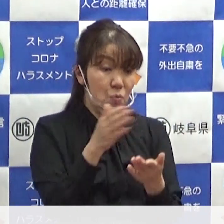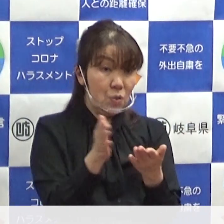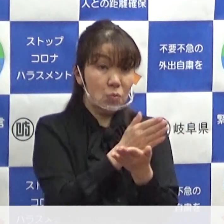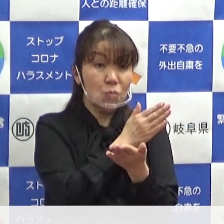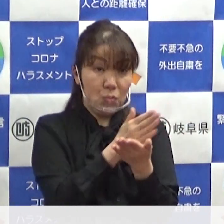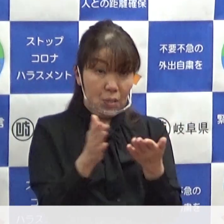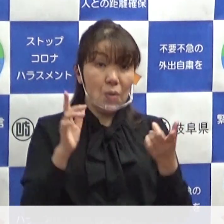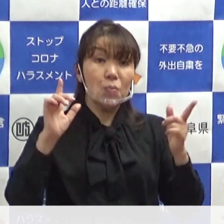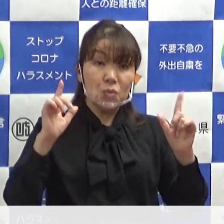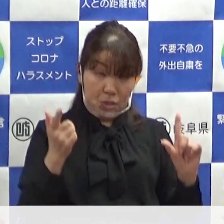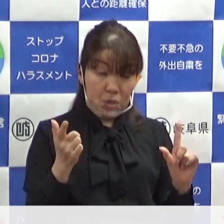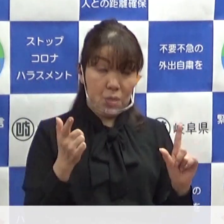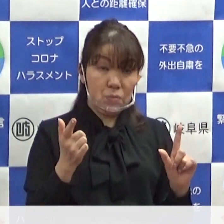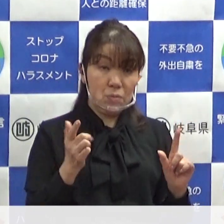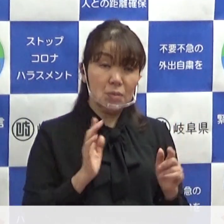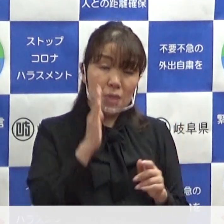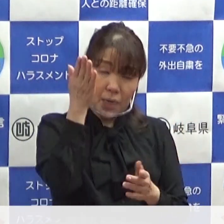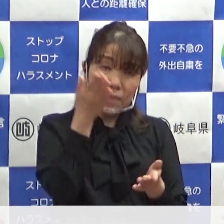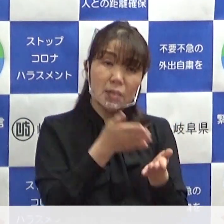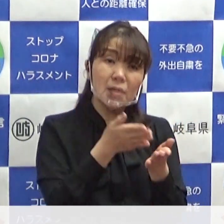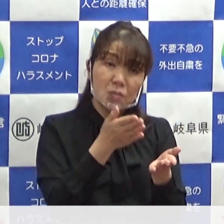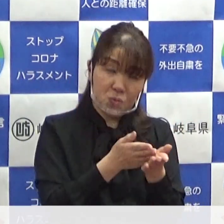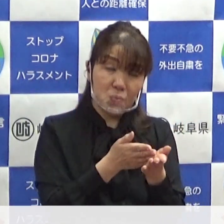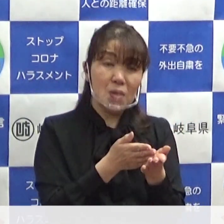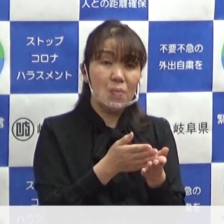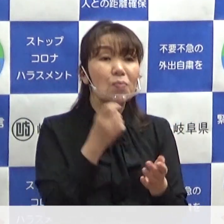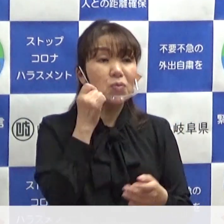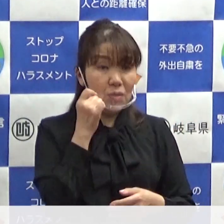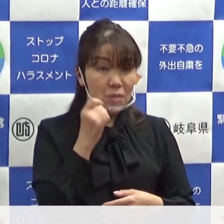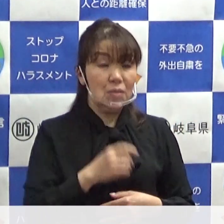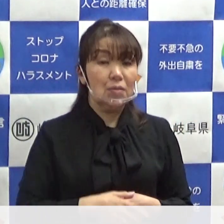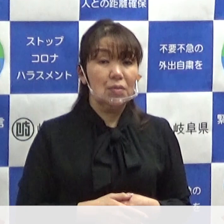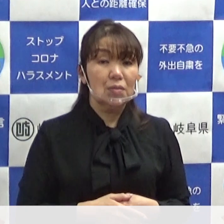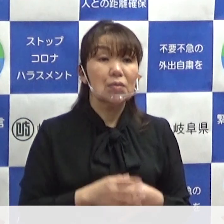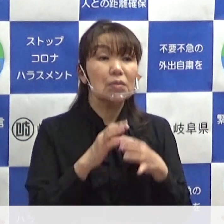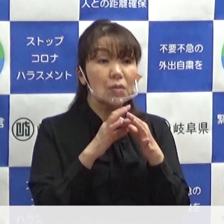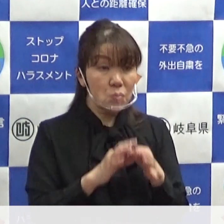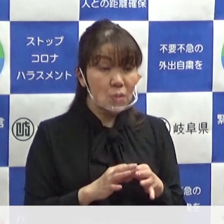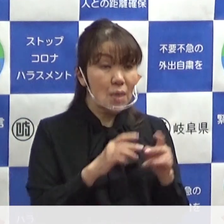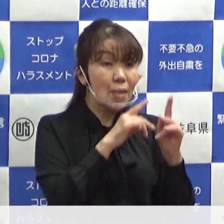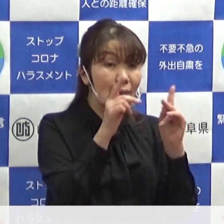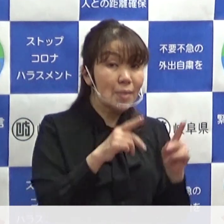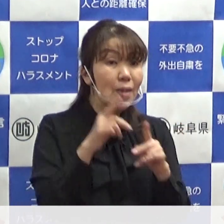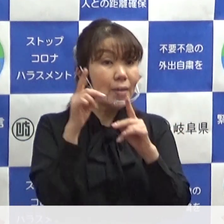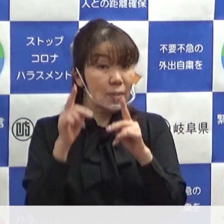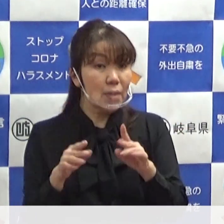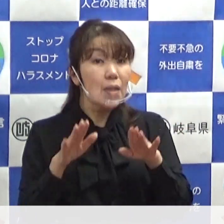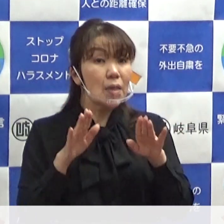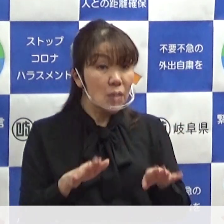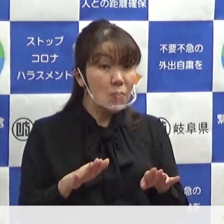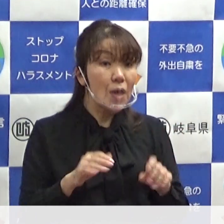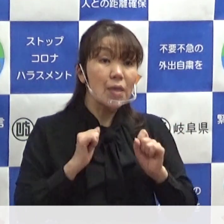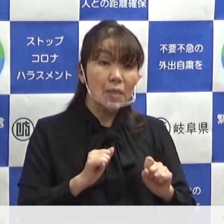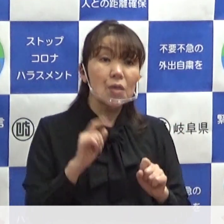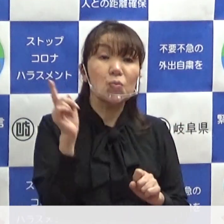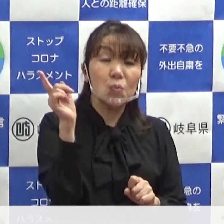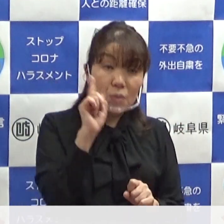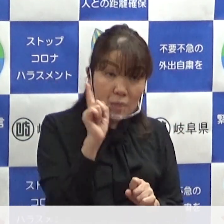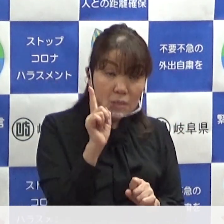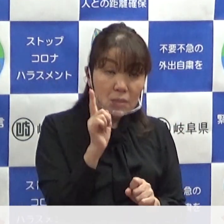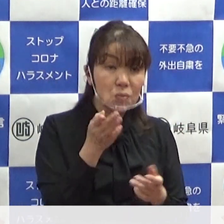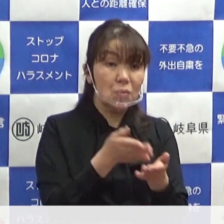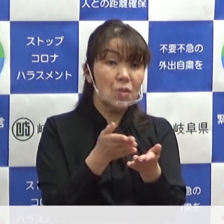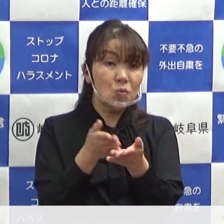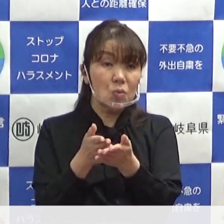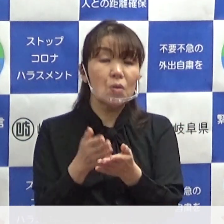変わりますしね、なかなか説明難しい、一言で言うのは難しいんですよね。ですから課題ごとにこう今こういうことをやってるんだというようなことを説